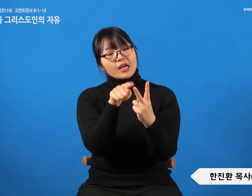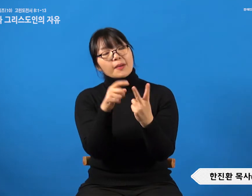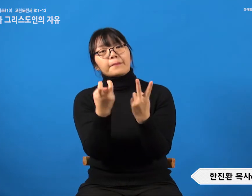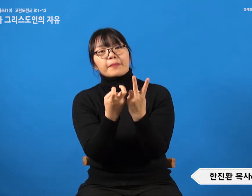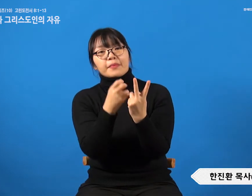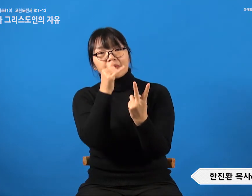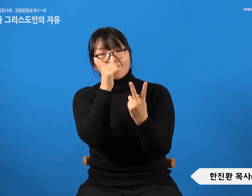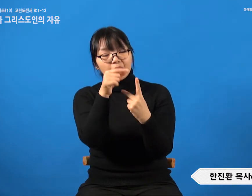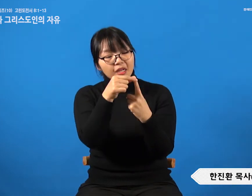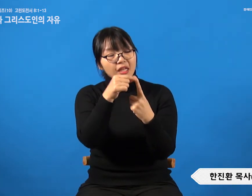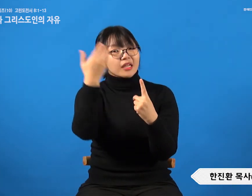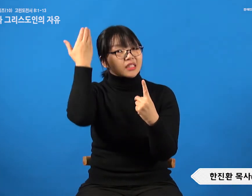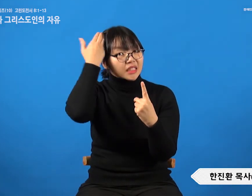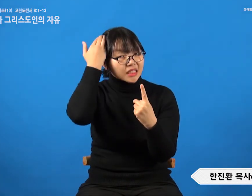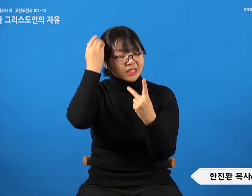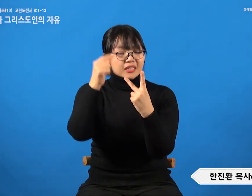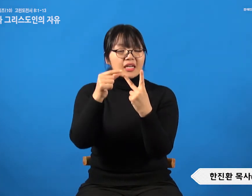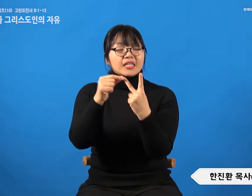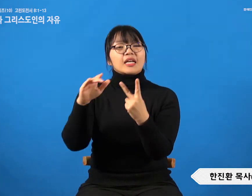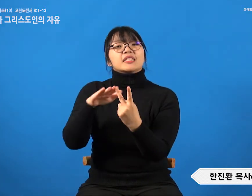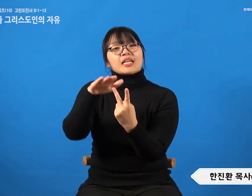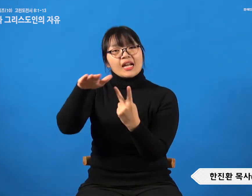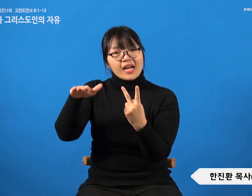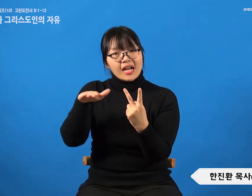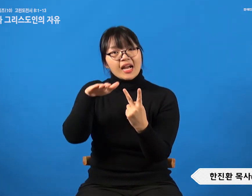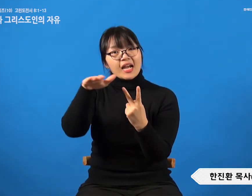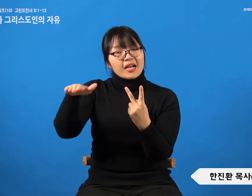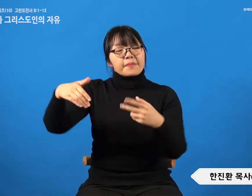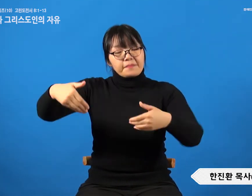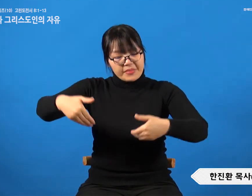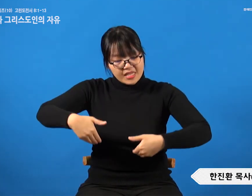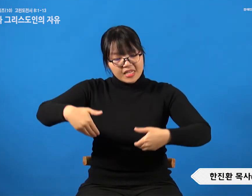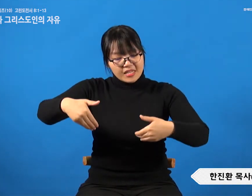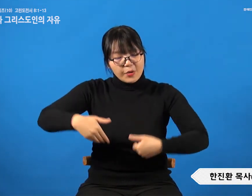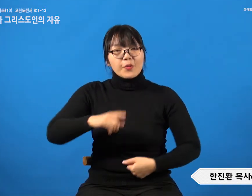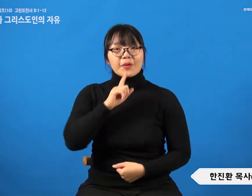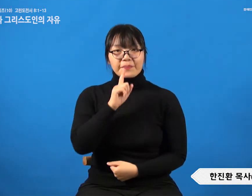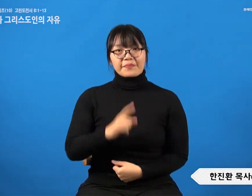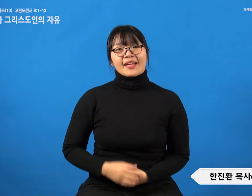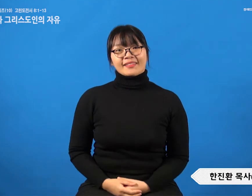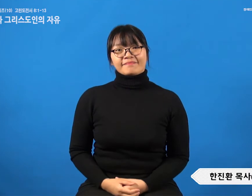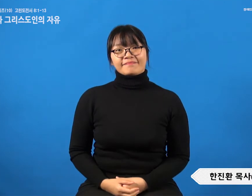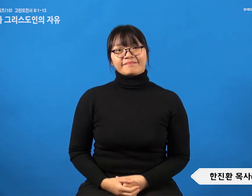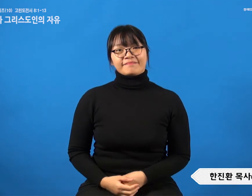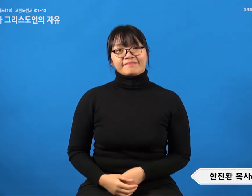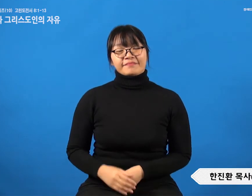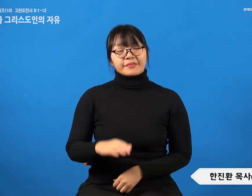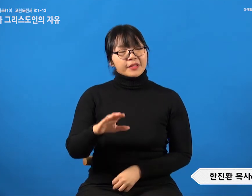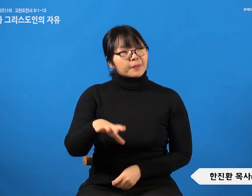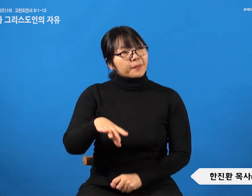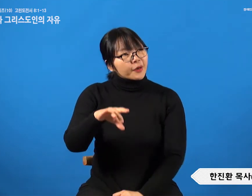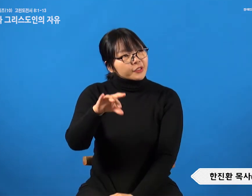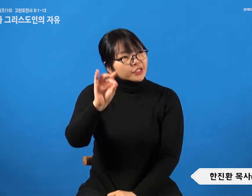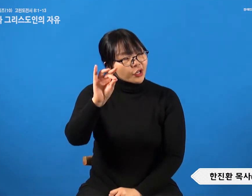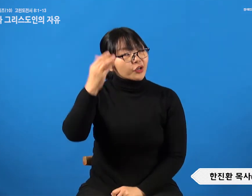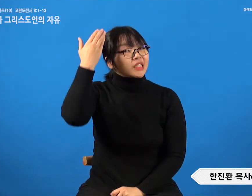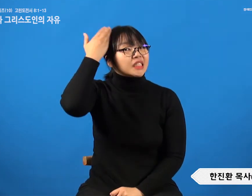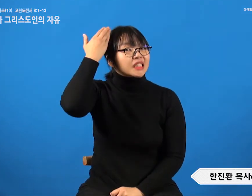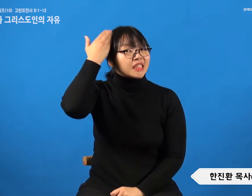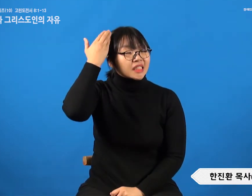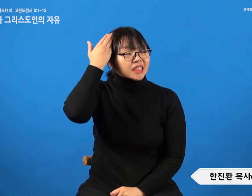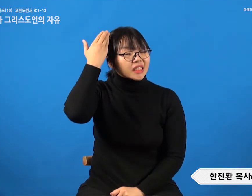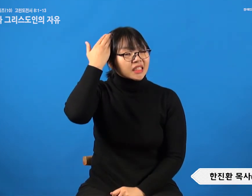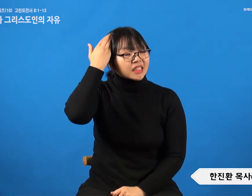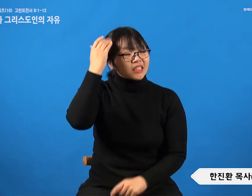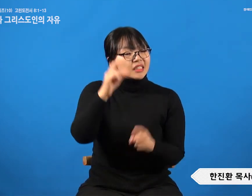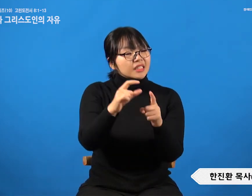가지를 동시에 가지고 판단을 해야 된다 하는 뜻입니다. 먼저